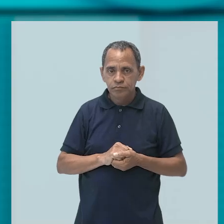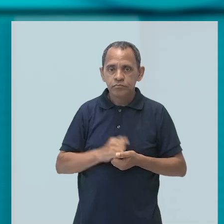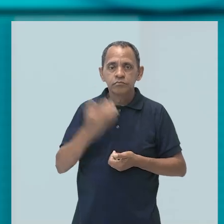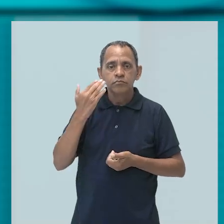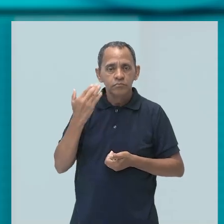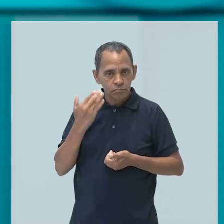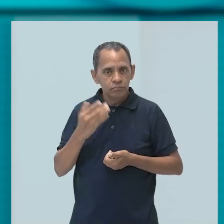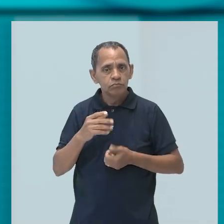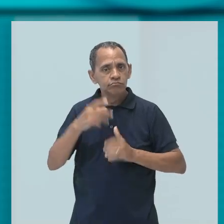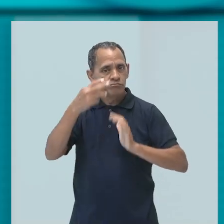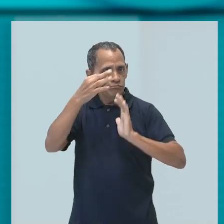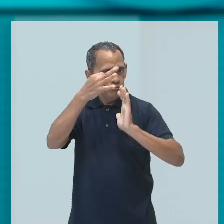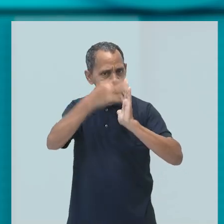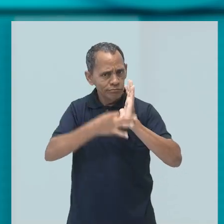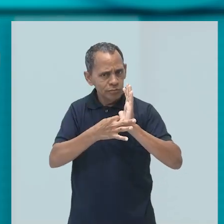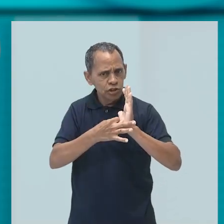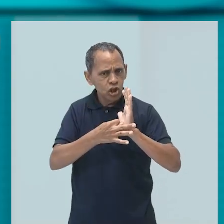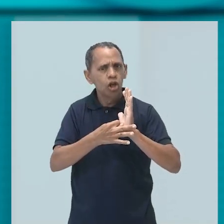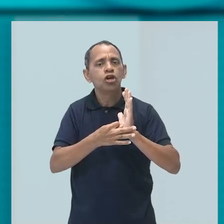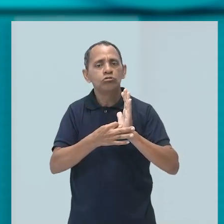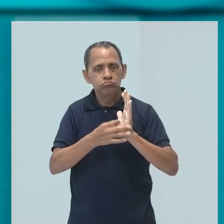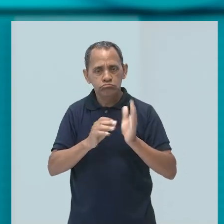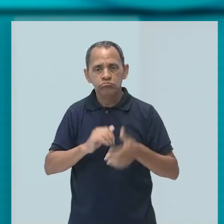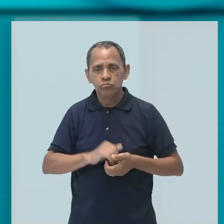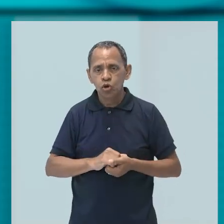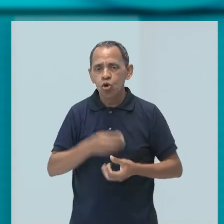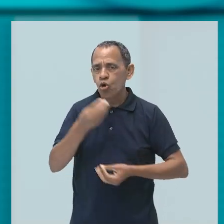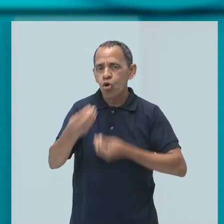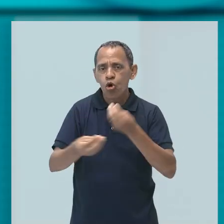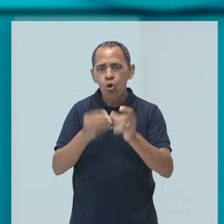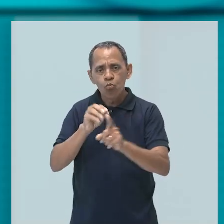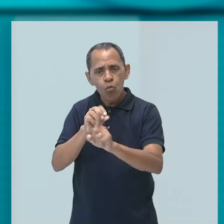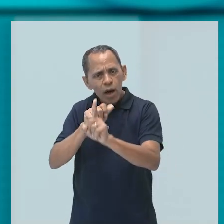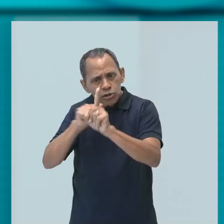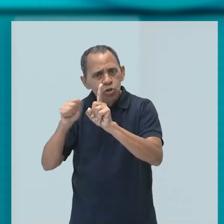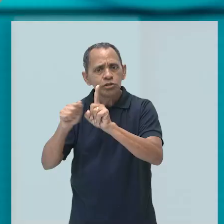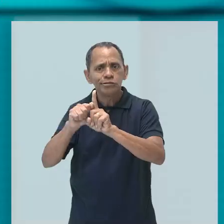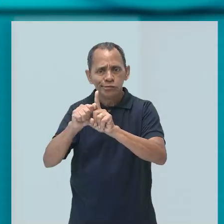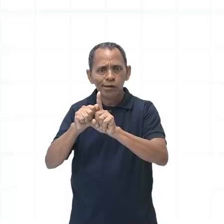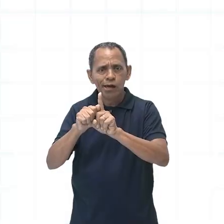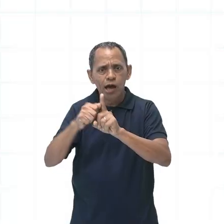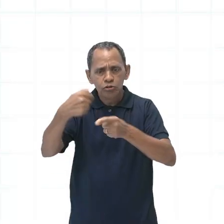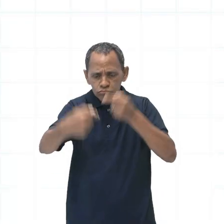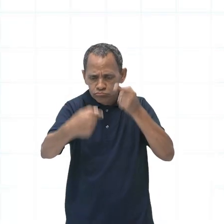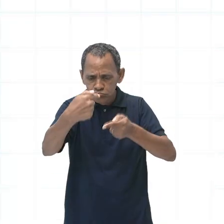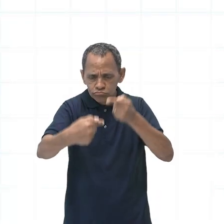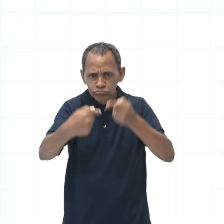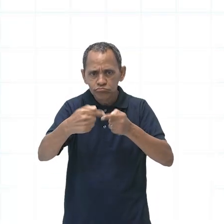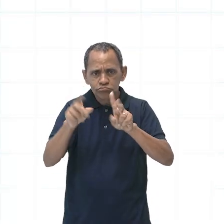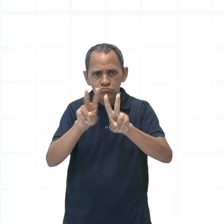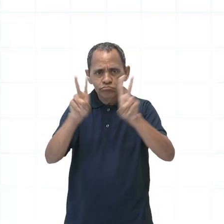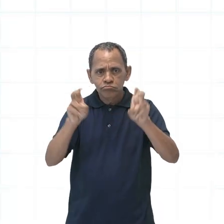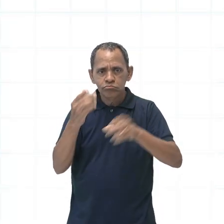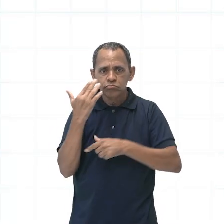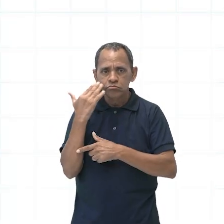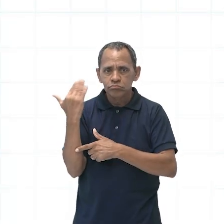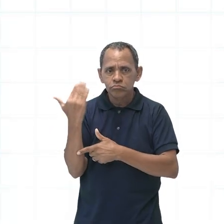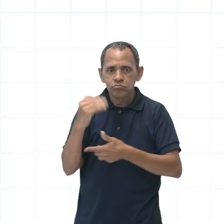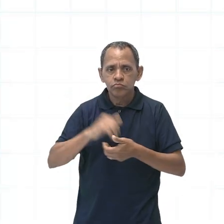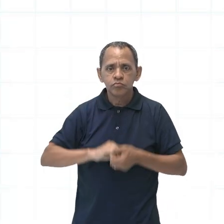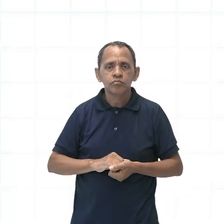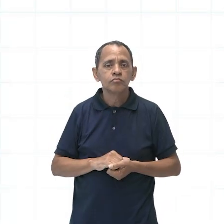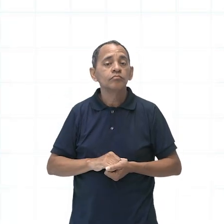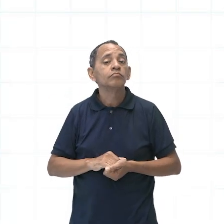depois vermos como foi que a sociedade debateu sobre esse tema. Vamos lá, então, na cartela? Olhem só. Então,